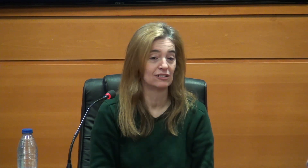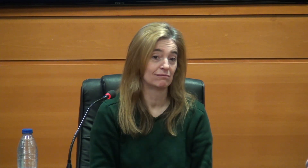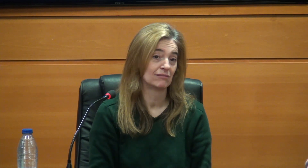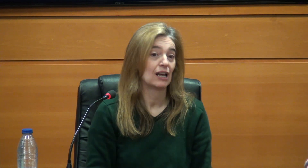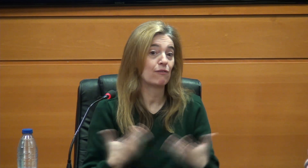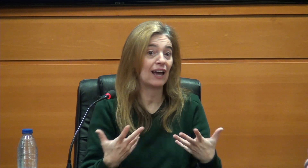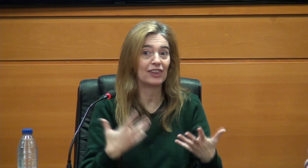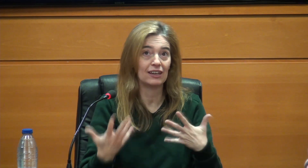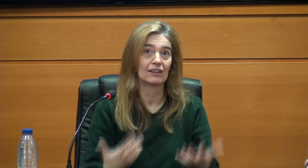fácil